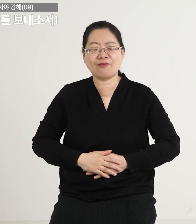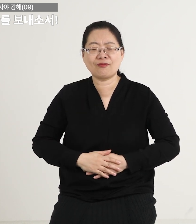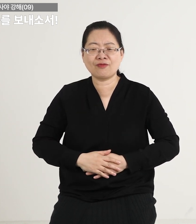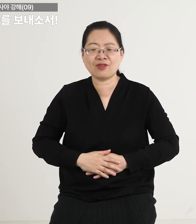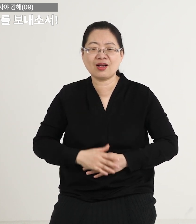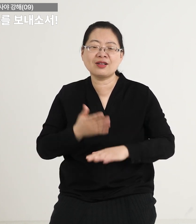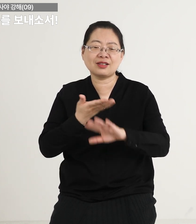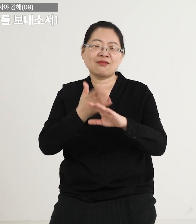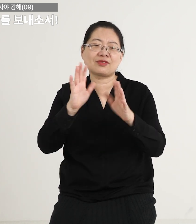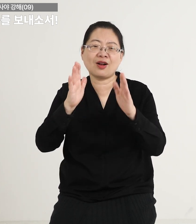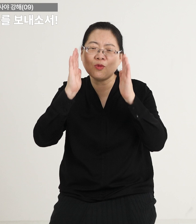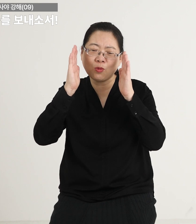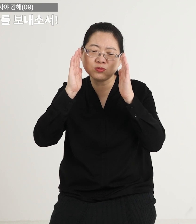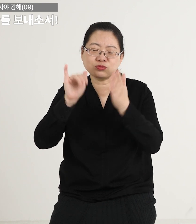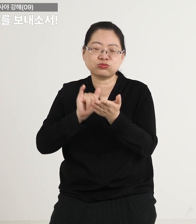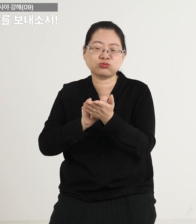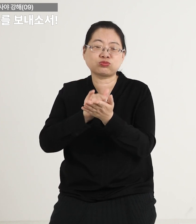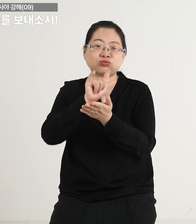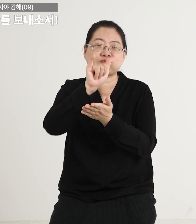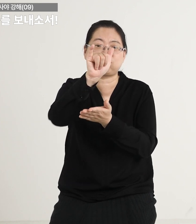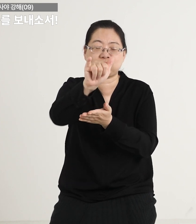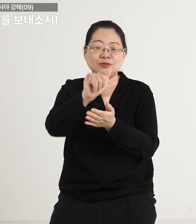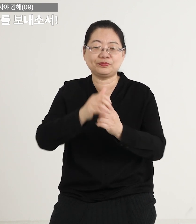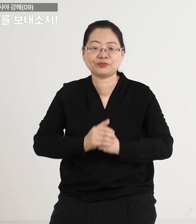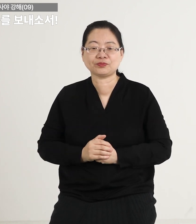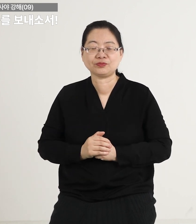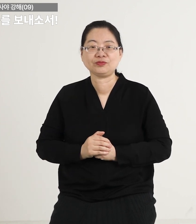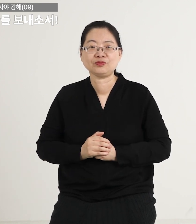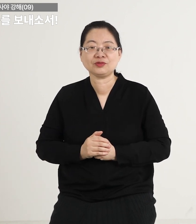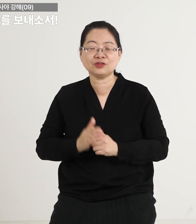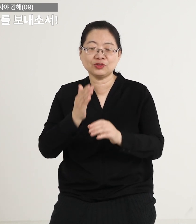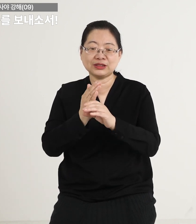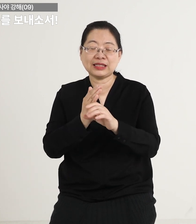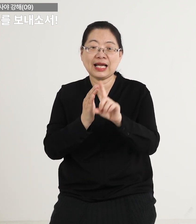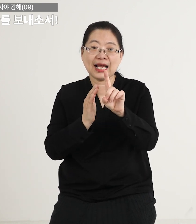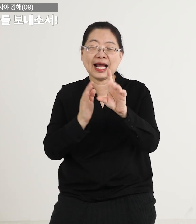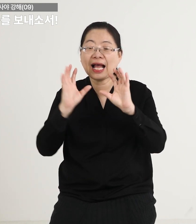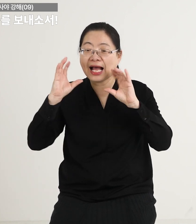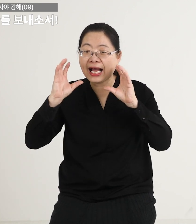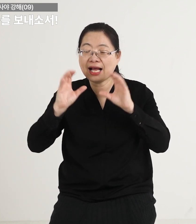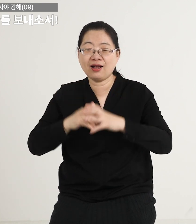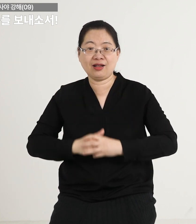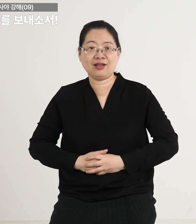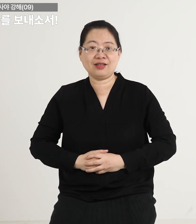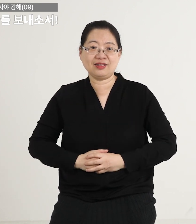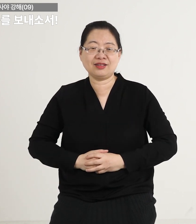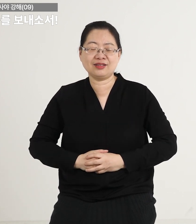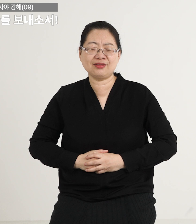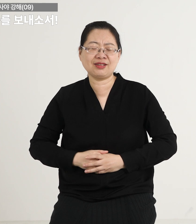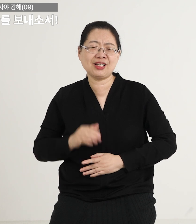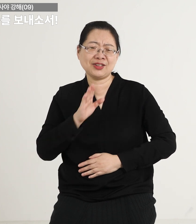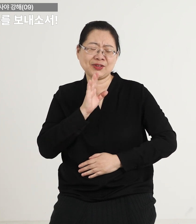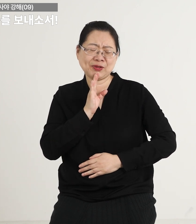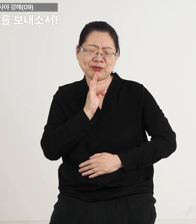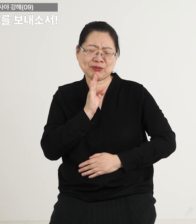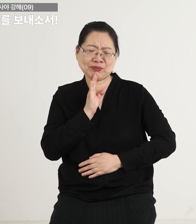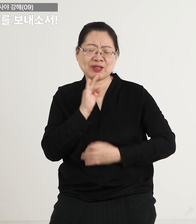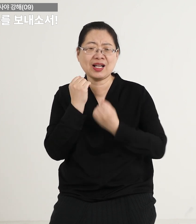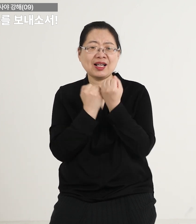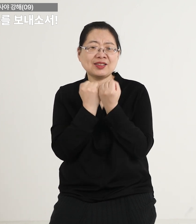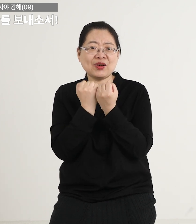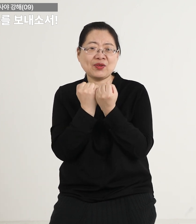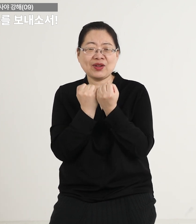유학을 갔어요. 근데 그 중에 한 아이가 정말 설명할 수